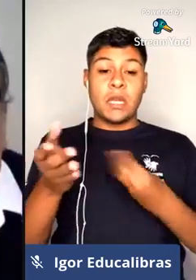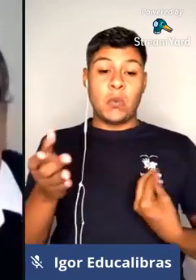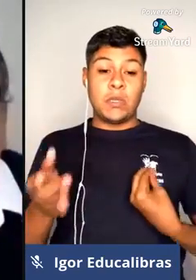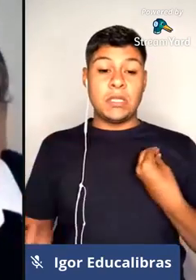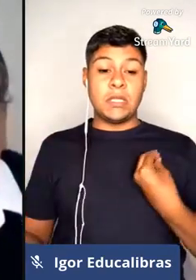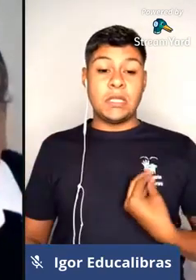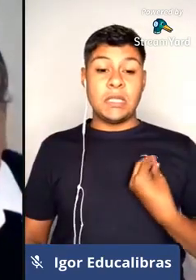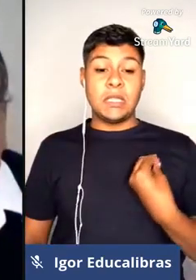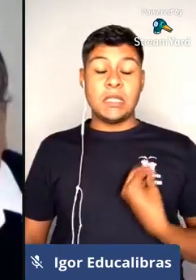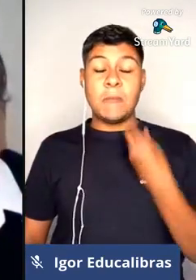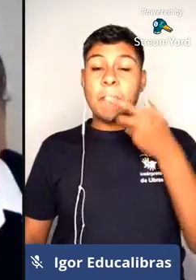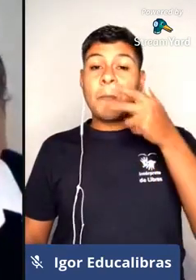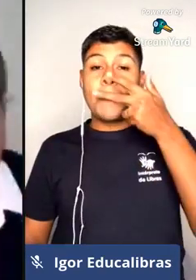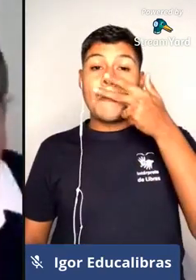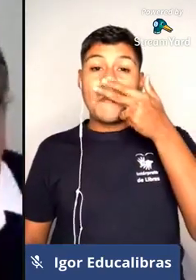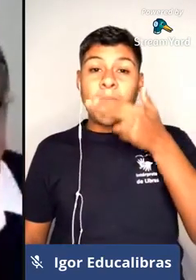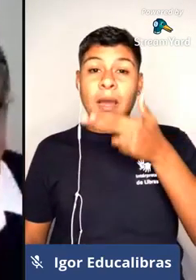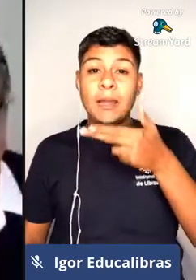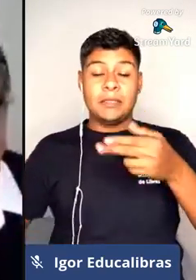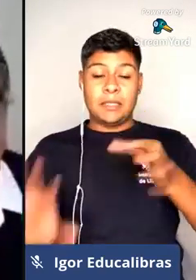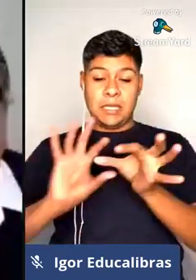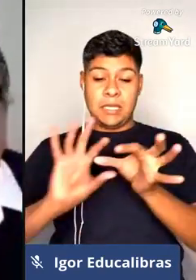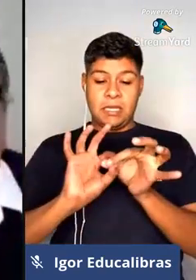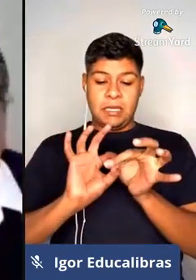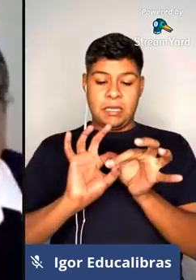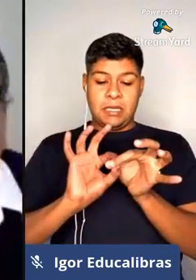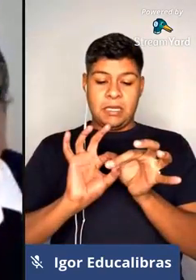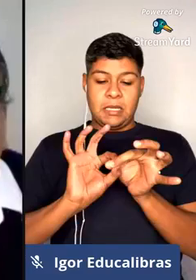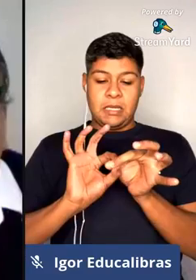existe como se fosse um parlamento